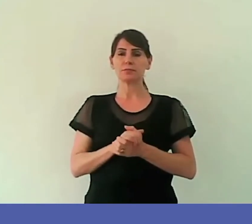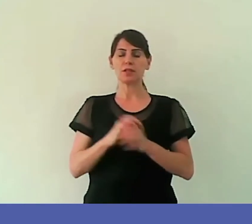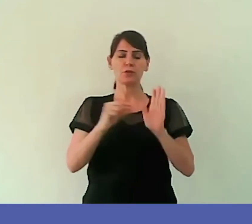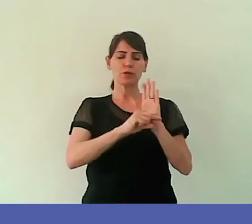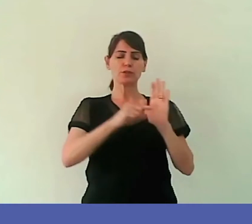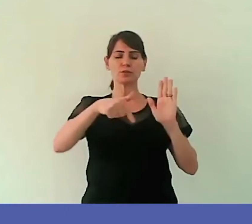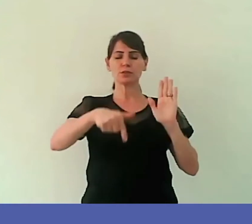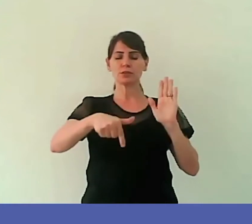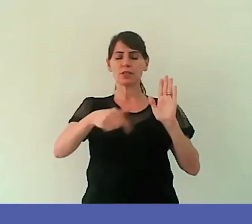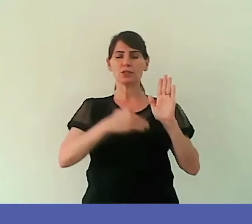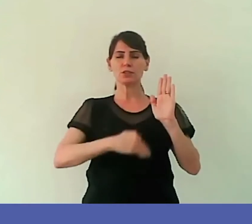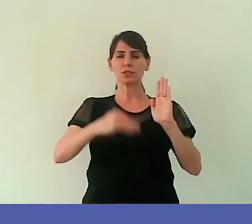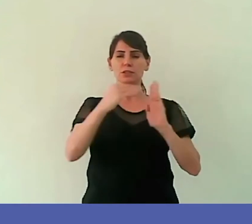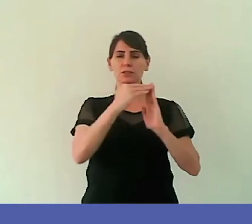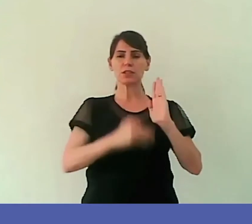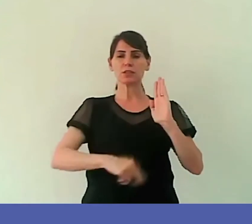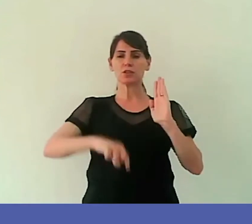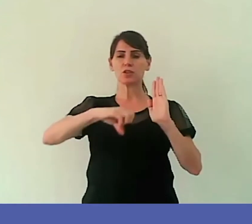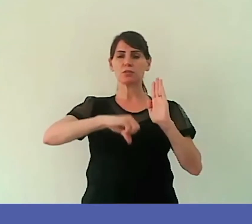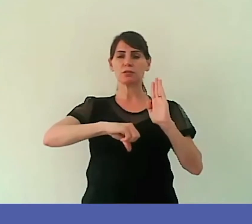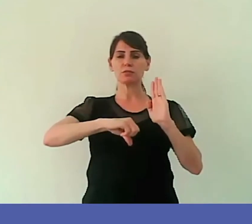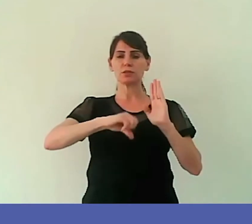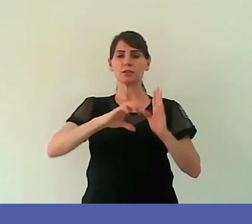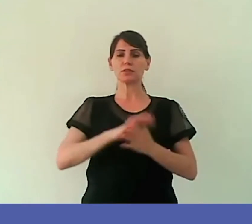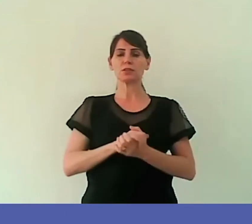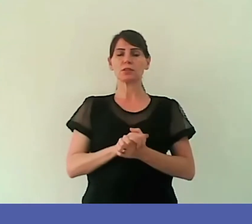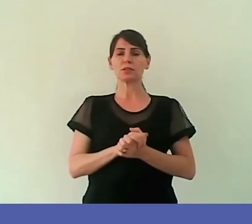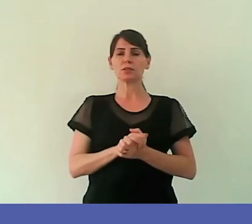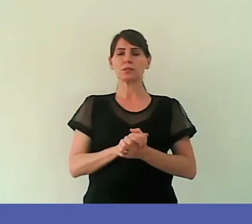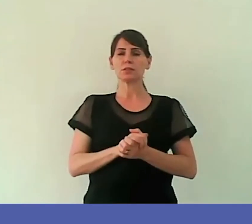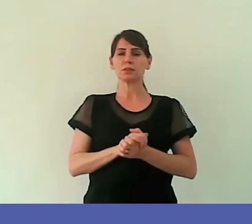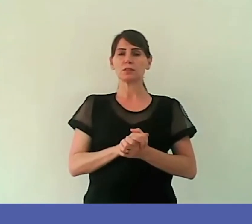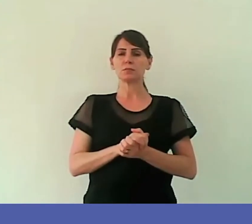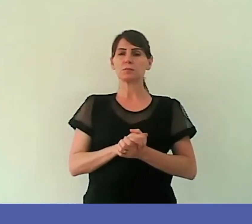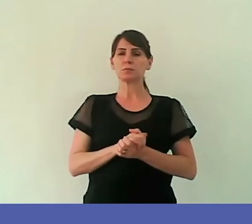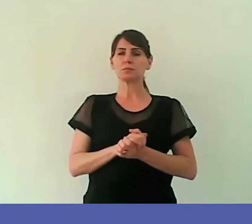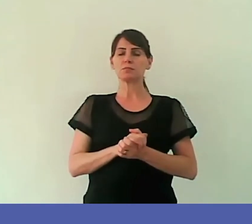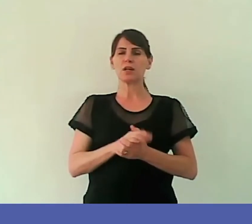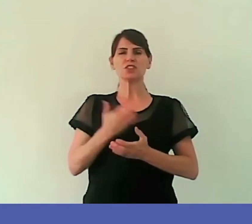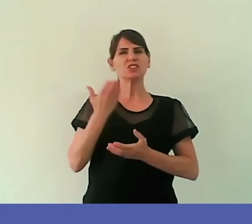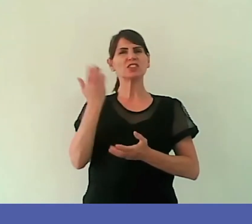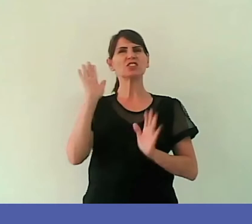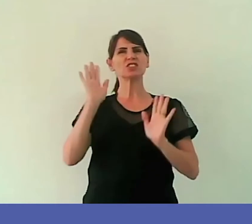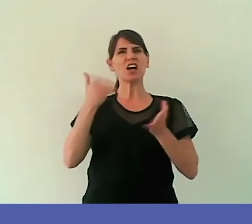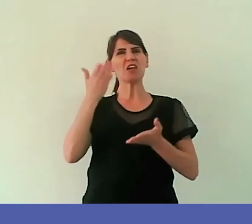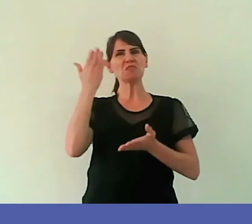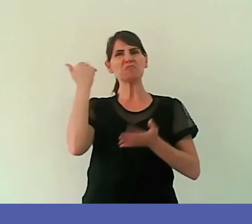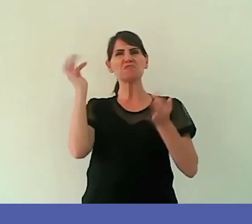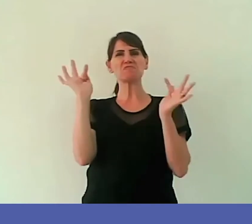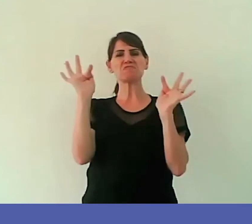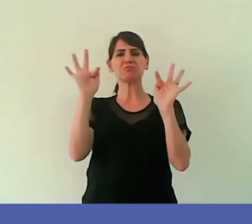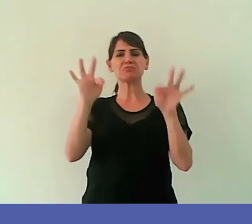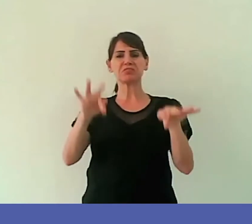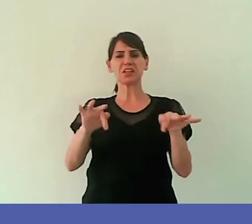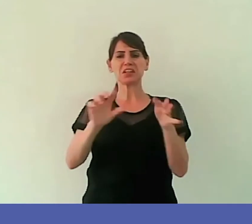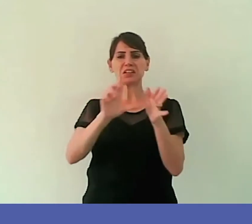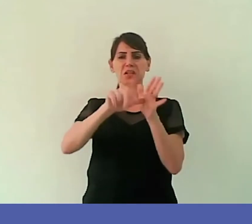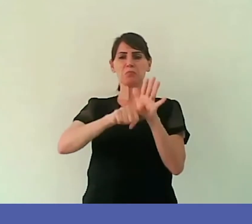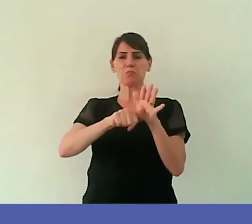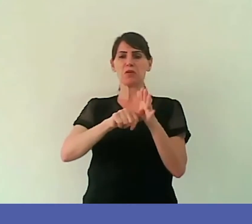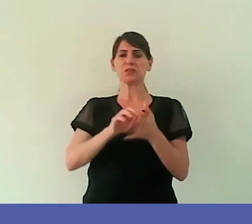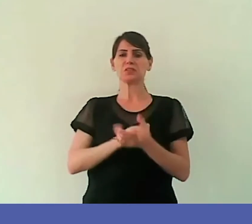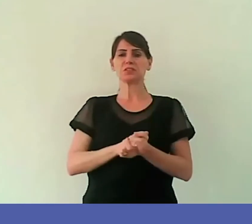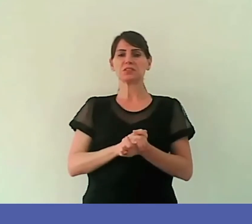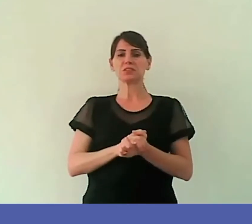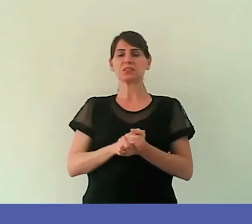9. Aqui, irmão, já é lá no final, né? Depois da vinda secreta do